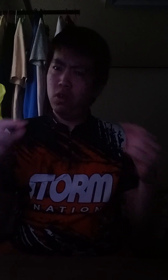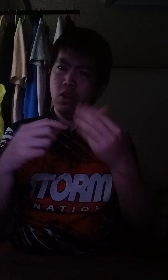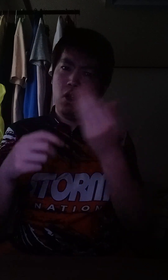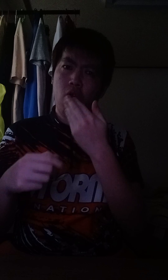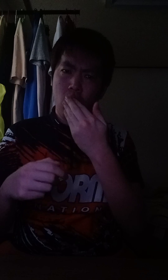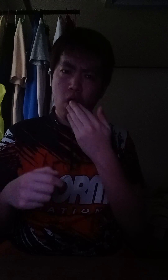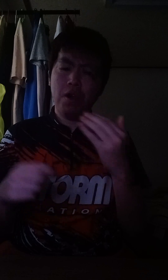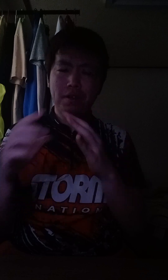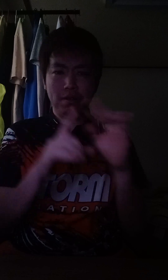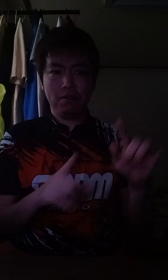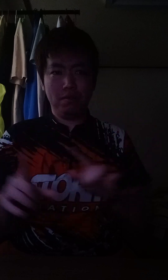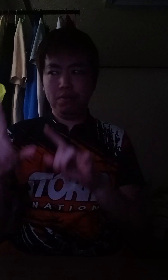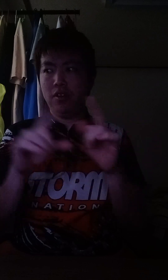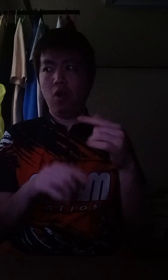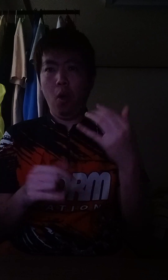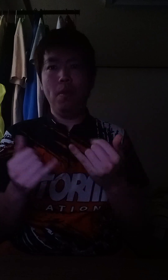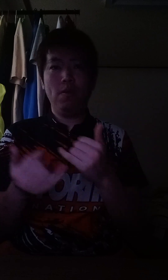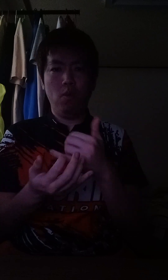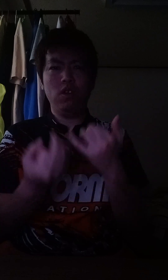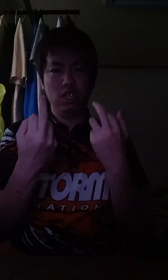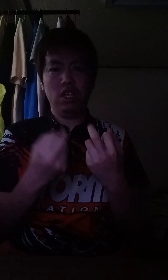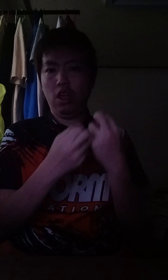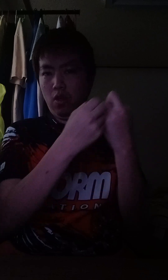하는 약을 챙기는 것도 엄마의 몫인데요.